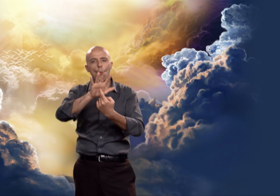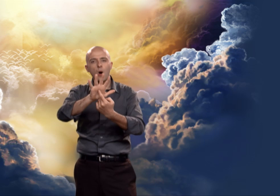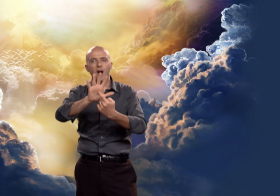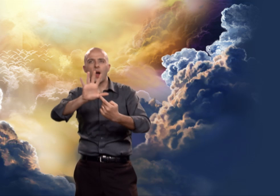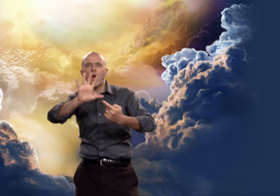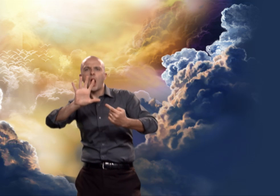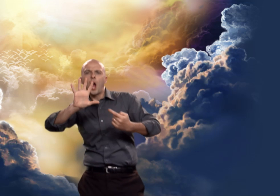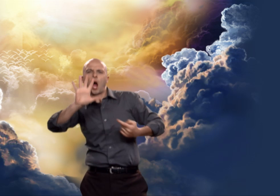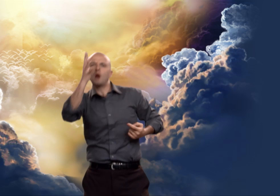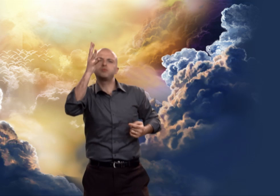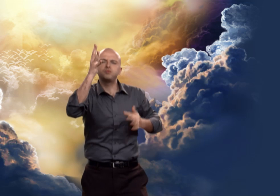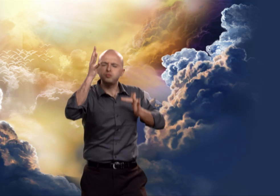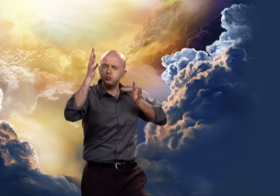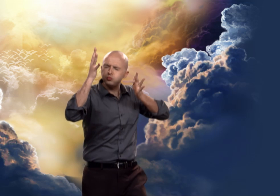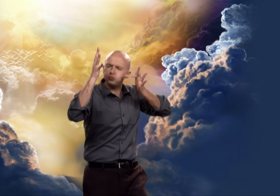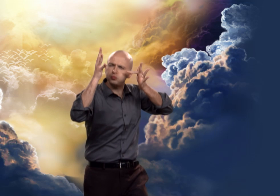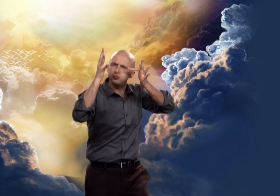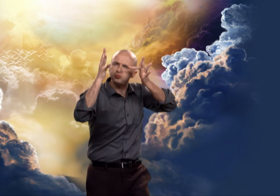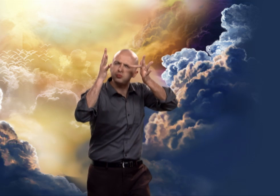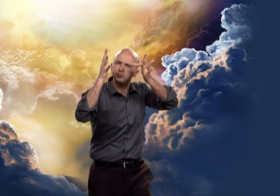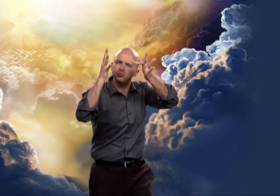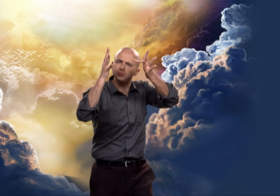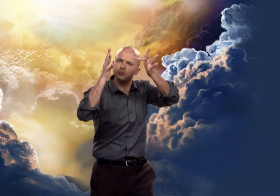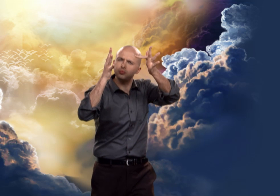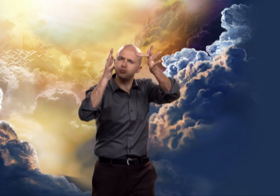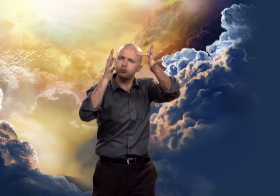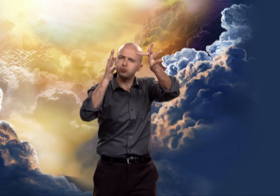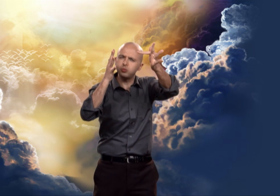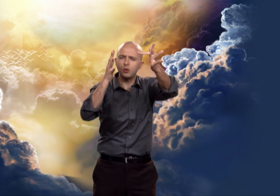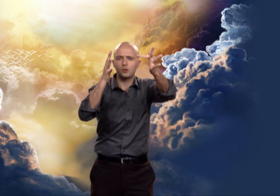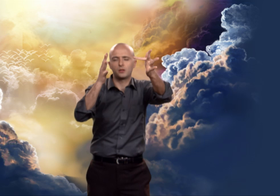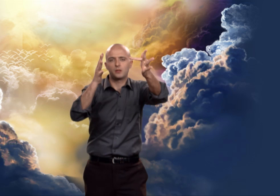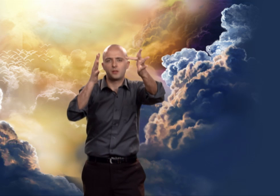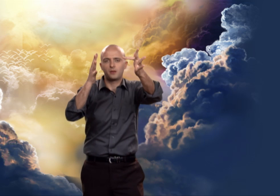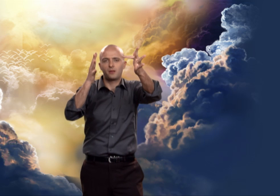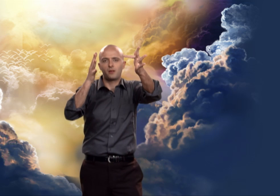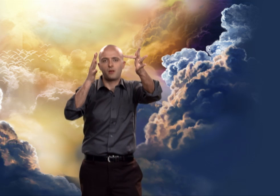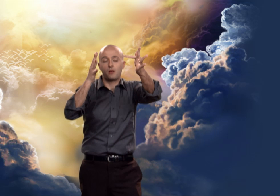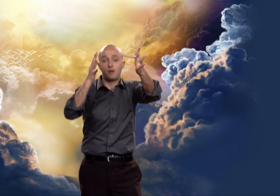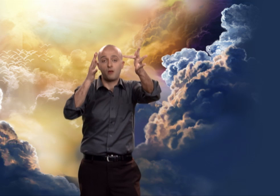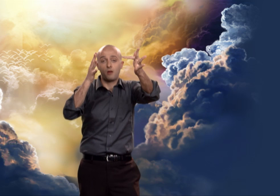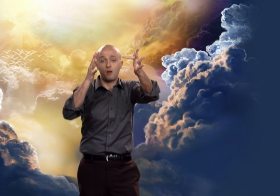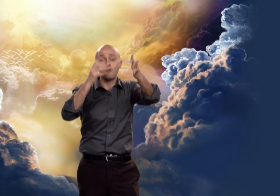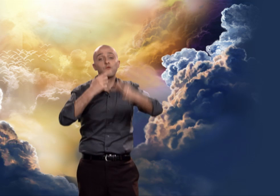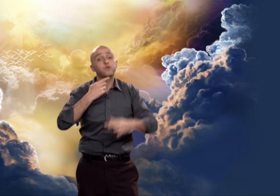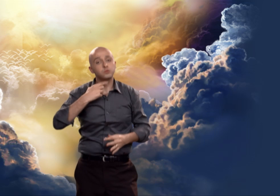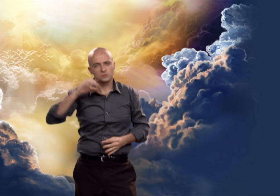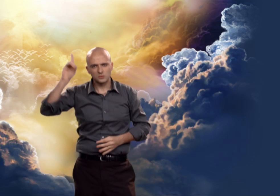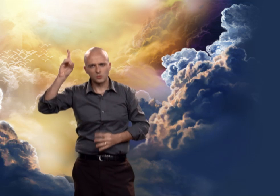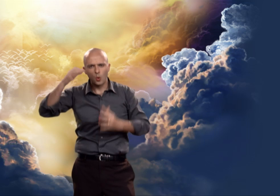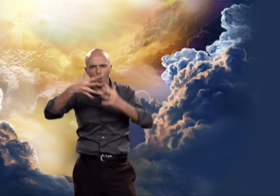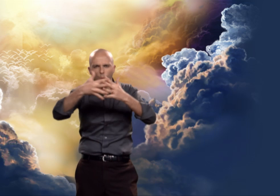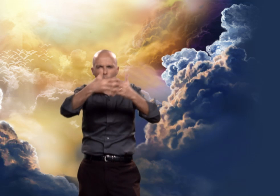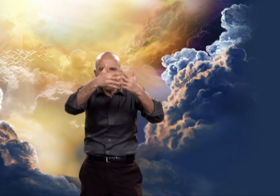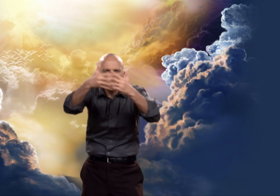os claros mandamentos de Deus. A verdade é rejeitada porque envolve sacrifício.